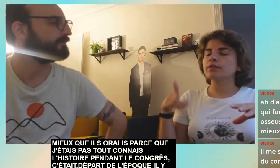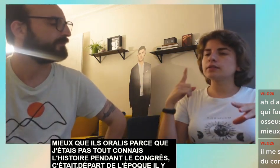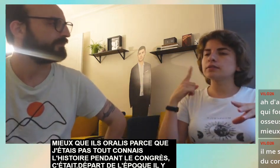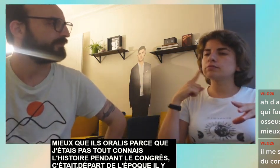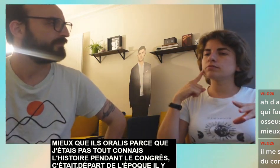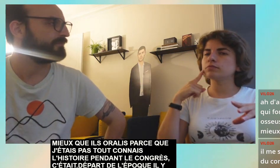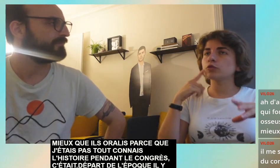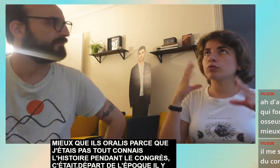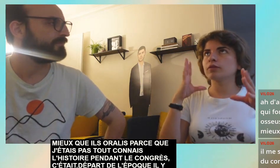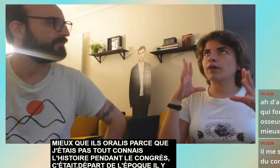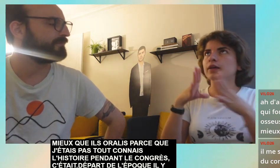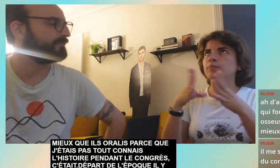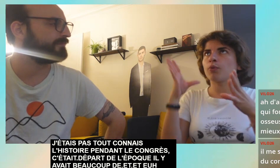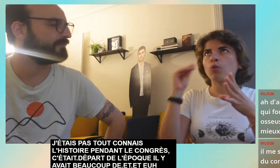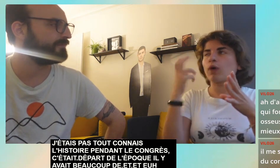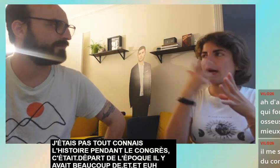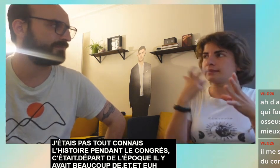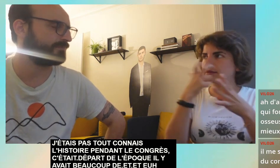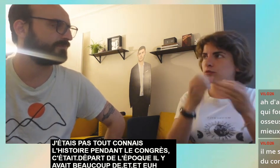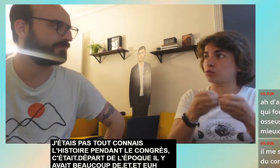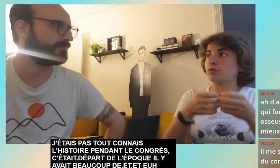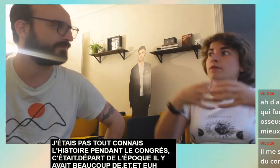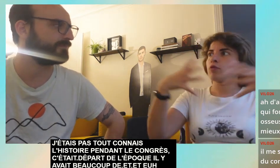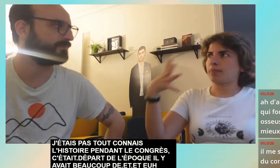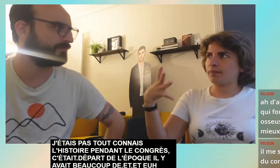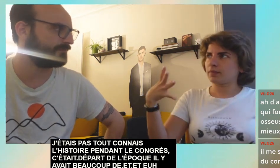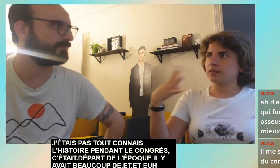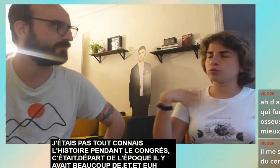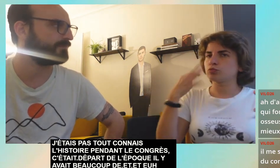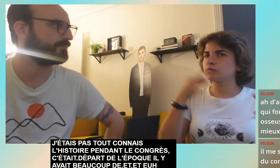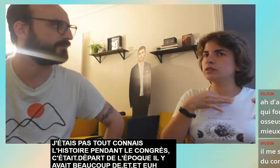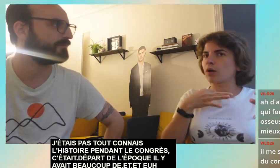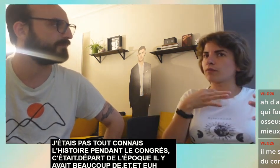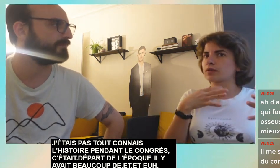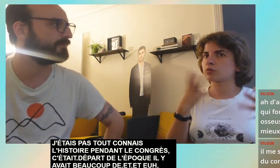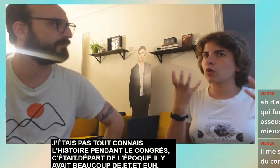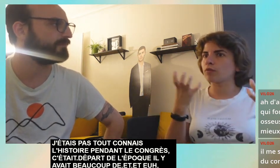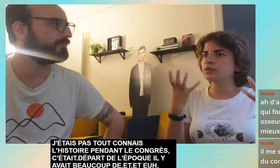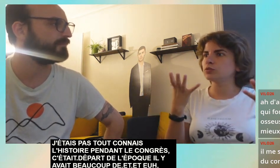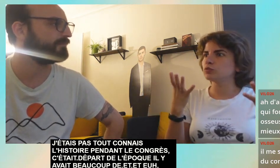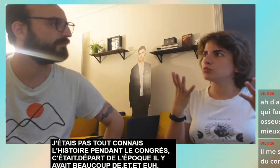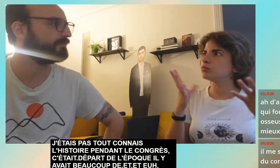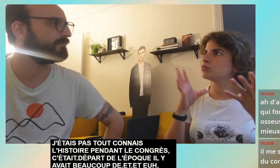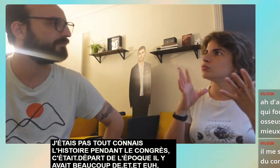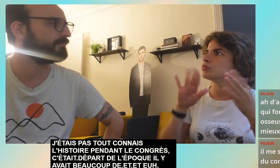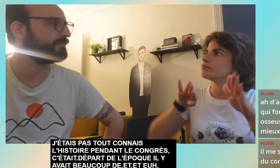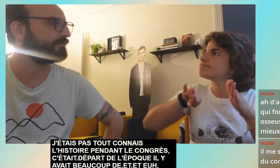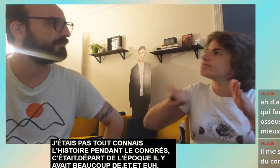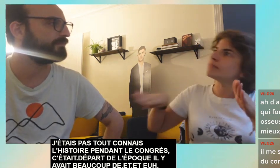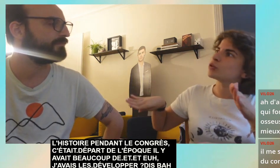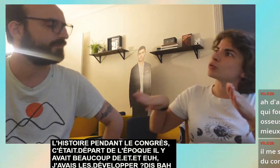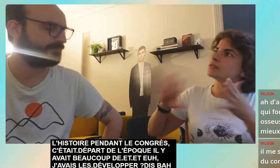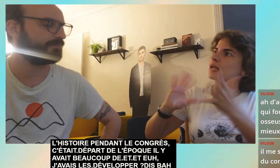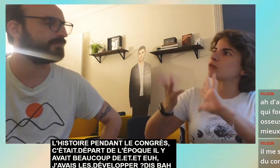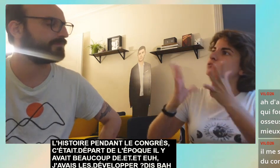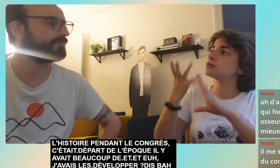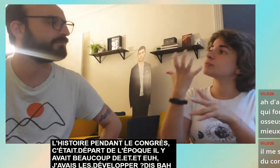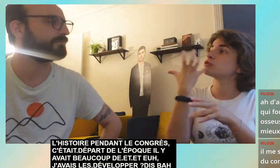avait les pro-orani qui se sont développés et qui se sont dit, bah en fait, on a envie de mettre de côté la langue parce que